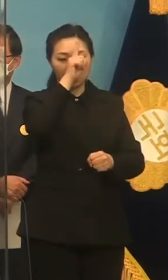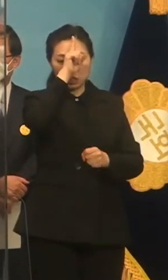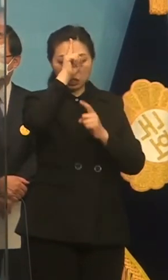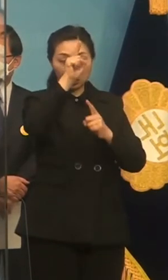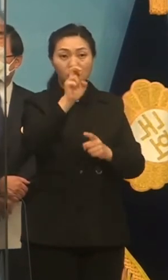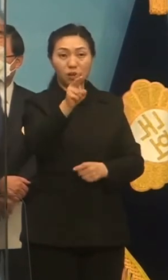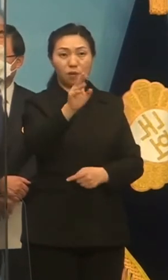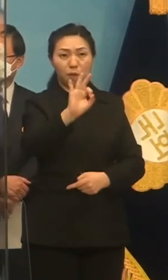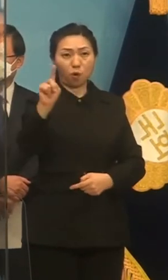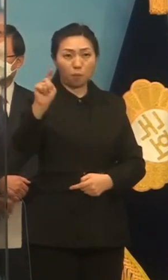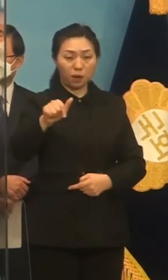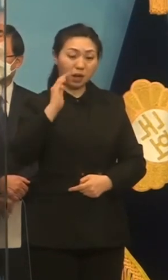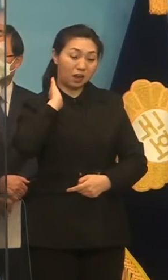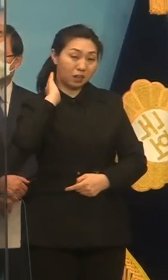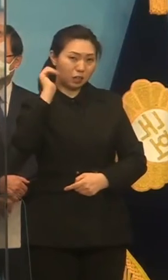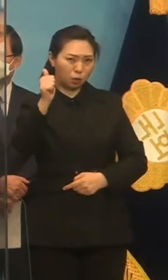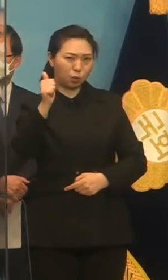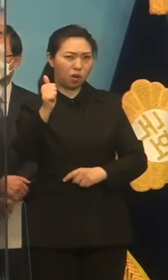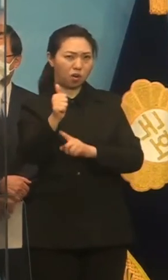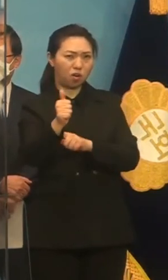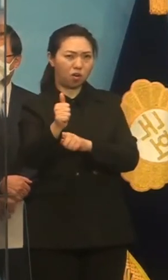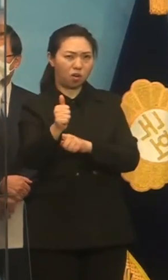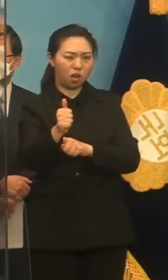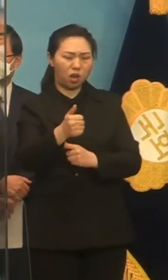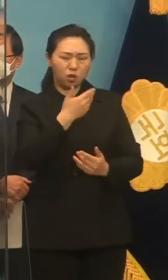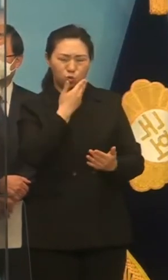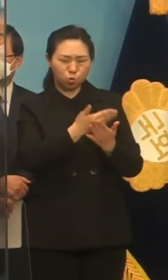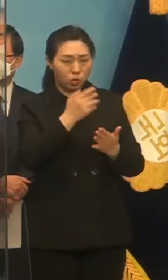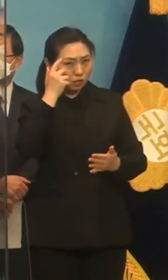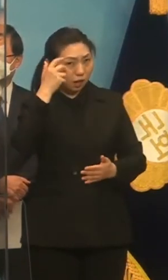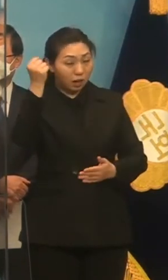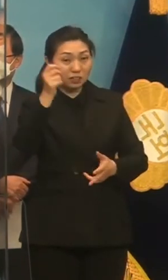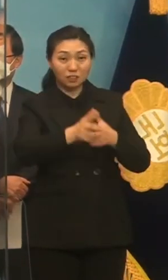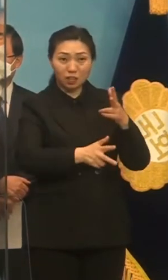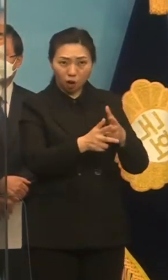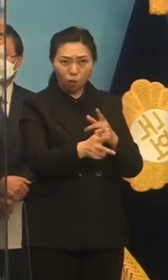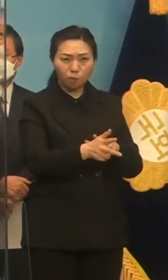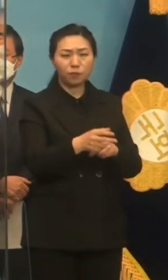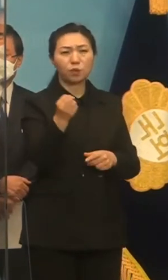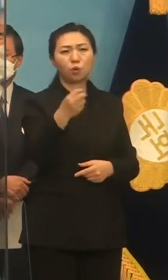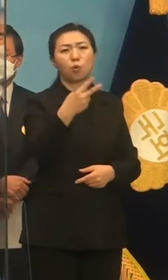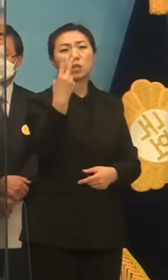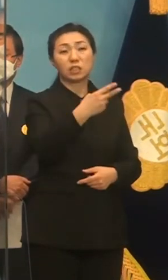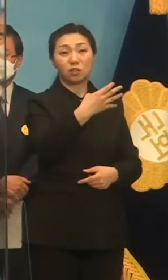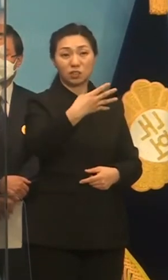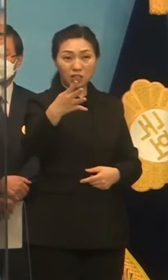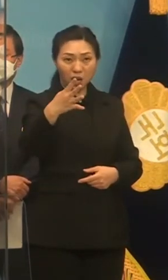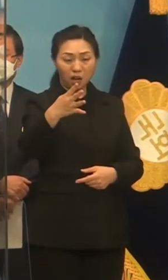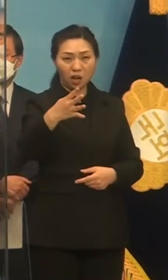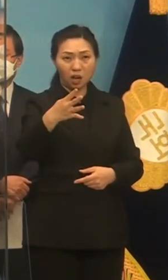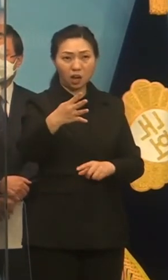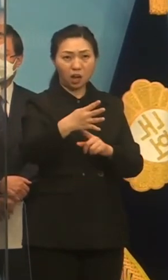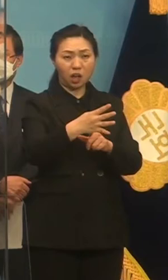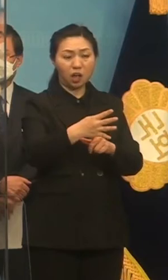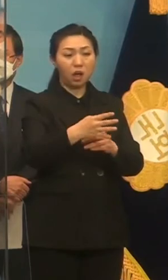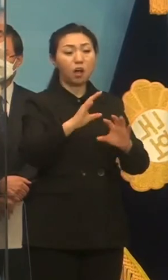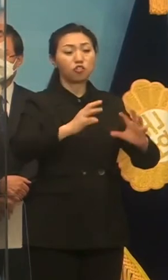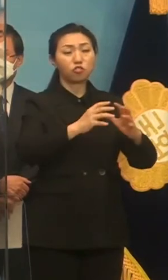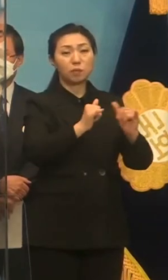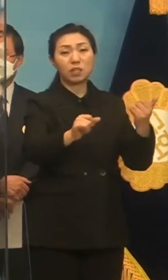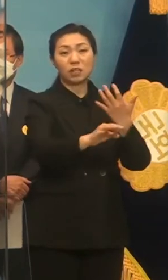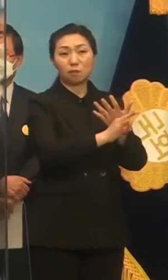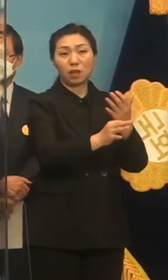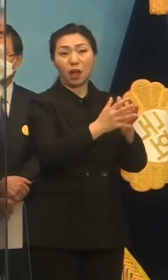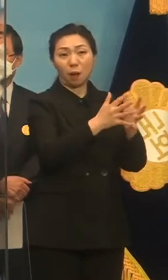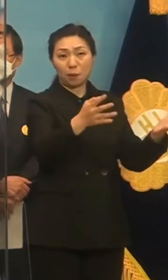쌍이 없고 취익 앗아갈 자의 전혀 4월달에 어 온으로 4 꾸어서 국민임대주택 법을